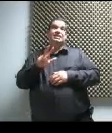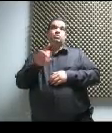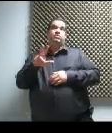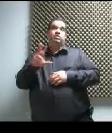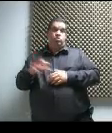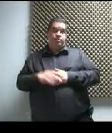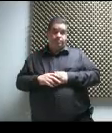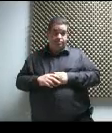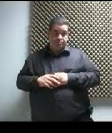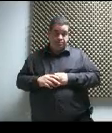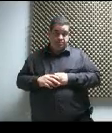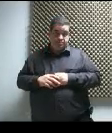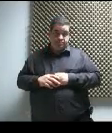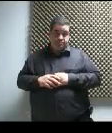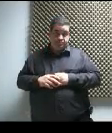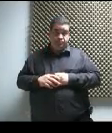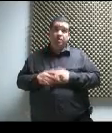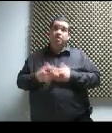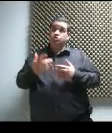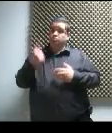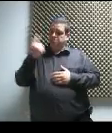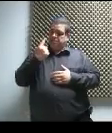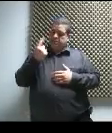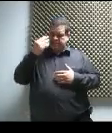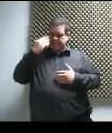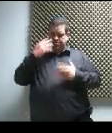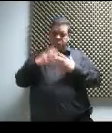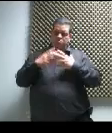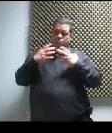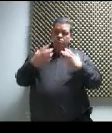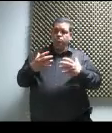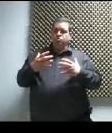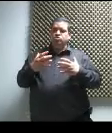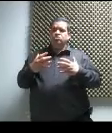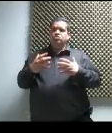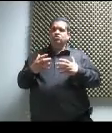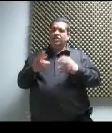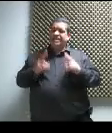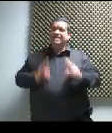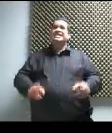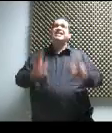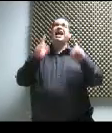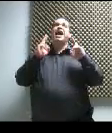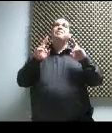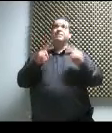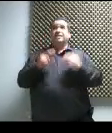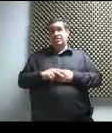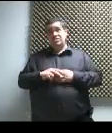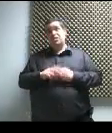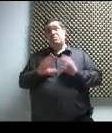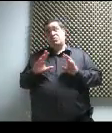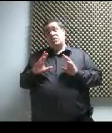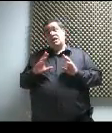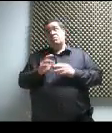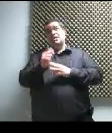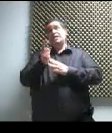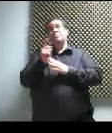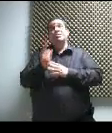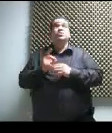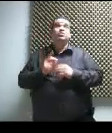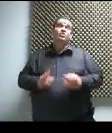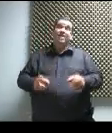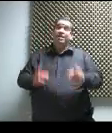Tres, nueve, tres, nueve, Así que si tú crees que eres un duro en el ajedrez... Y rápido. Tres, rápido. Y rápido. Exacto. Porque puede ser un duro de diez minutos y te